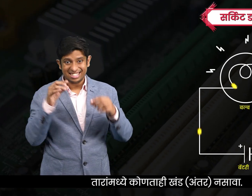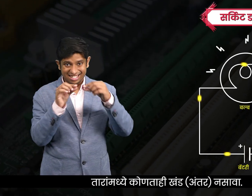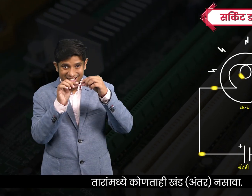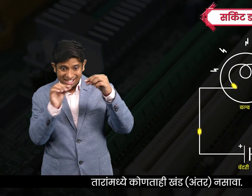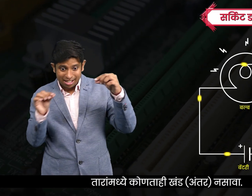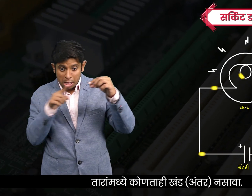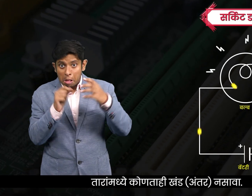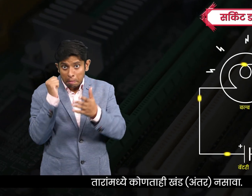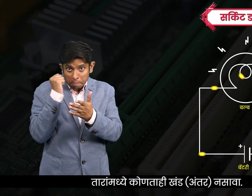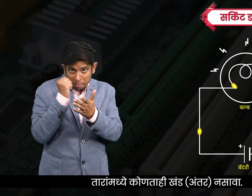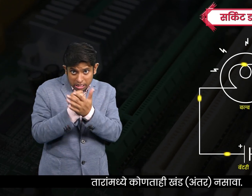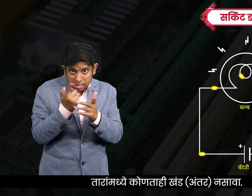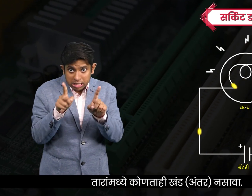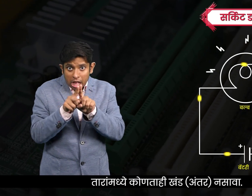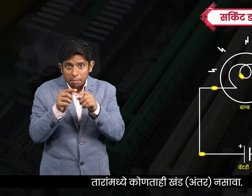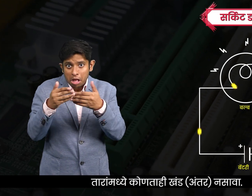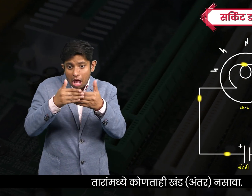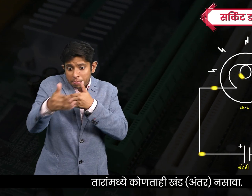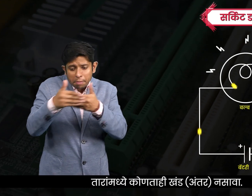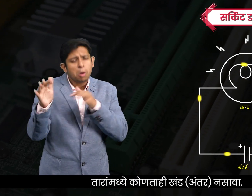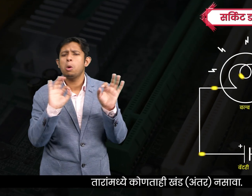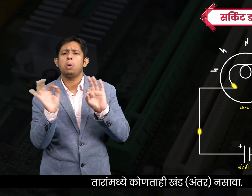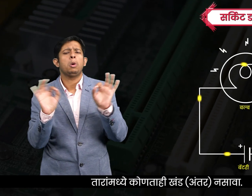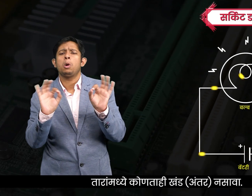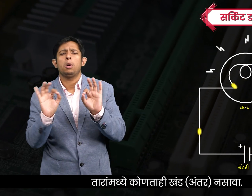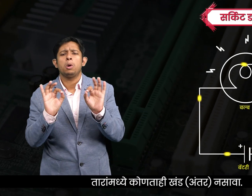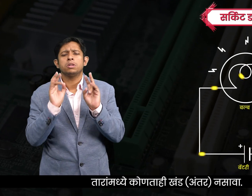तारांमध्ये कोणताही खंड नसावा.